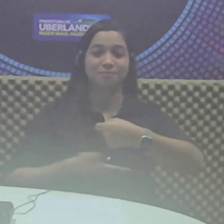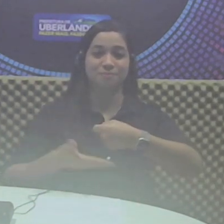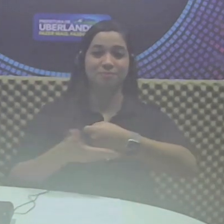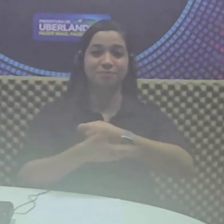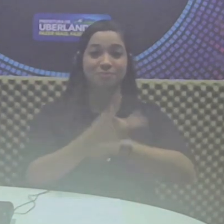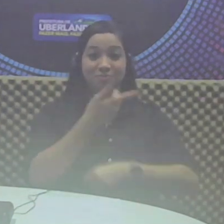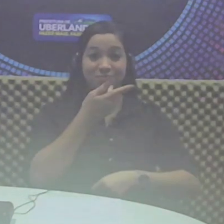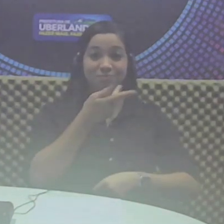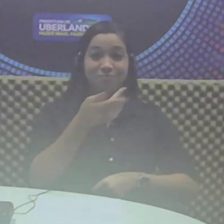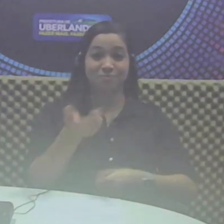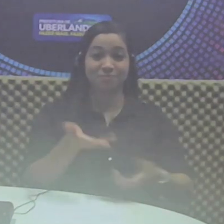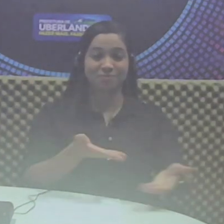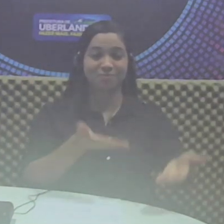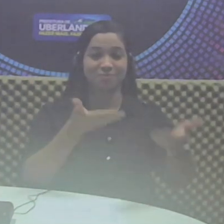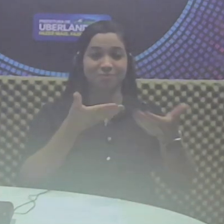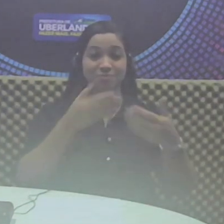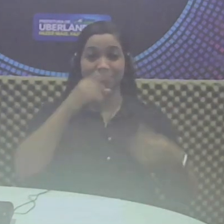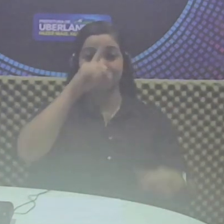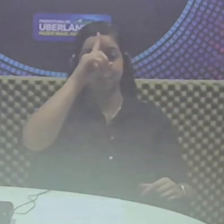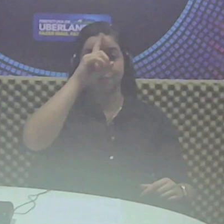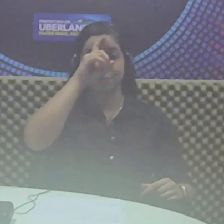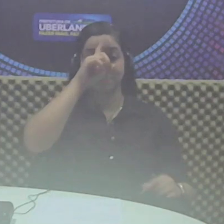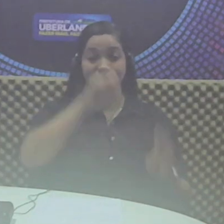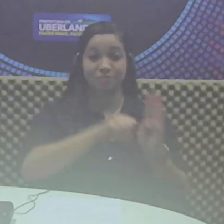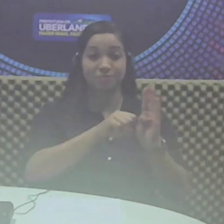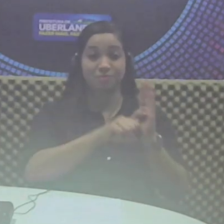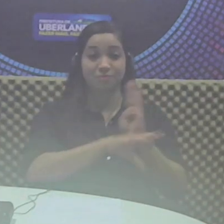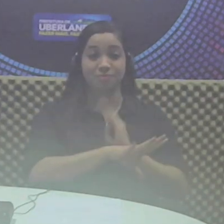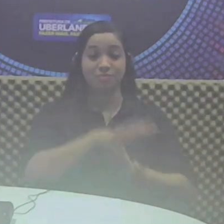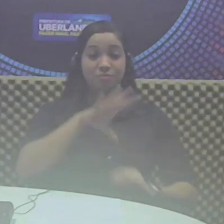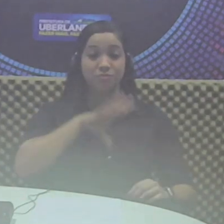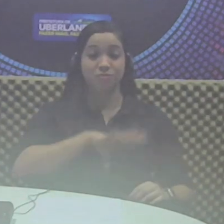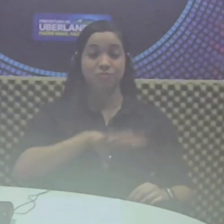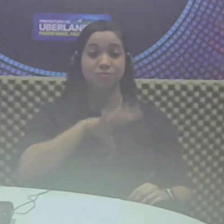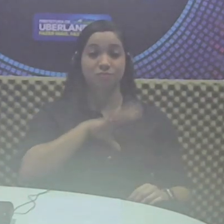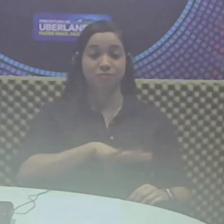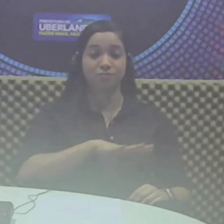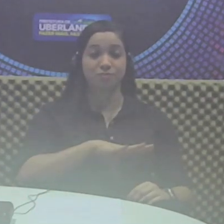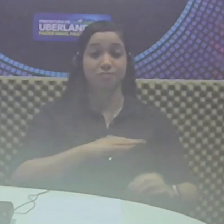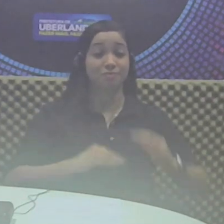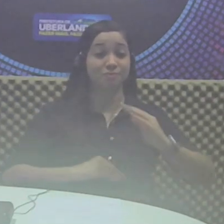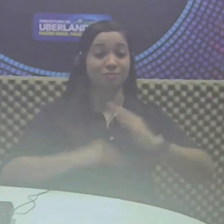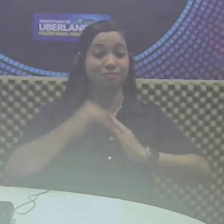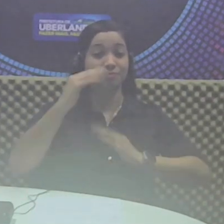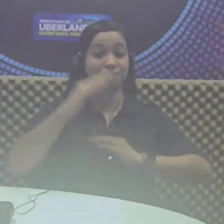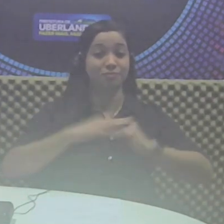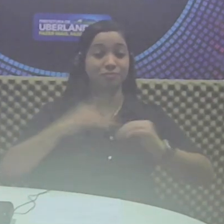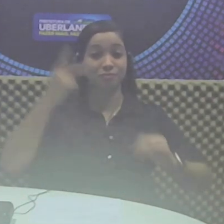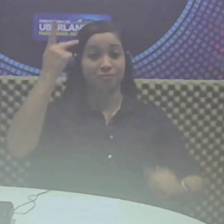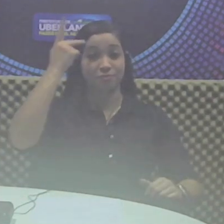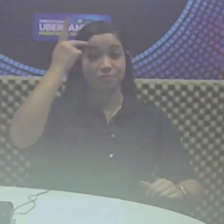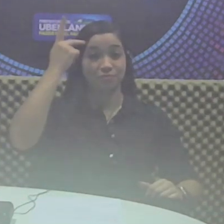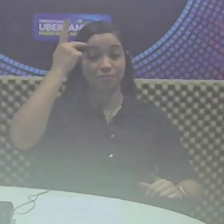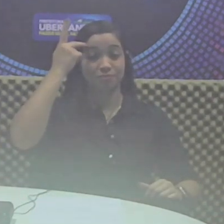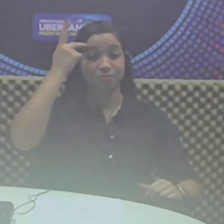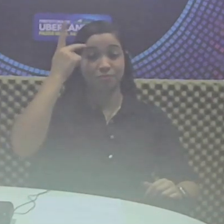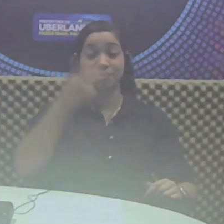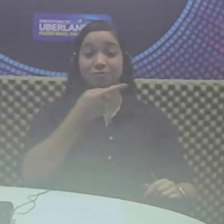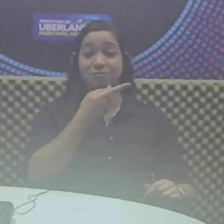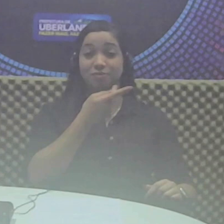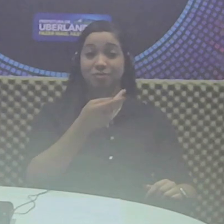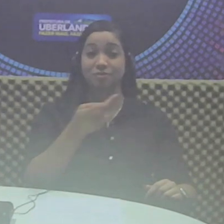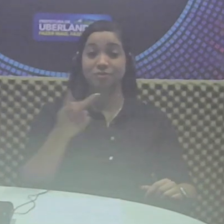Hospital Beneficência Portuguesa além de profissionais do hospital de São Paulo a visita também conta com membros do